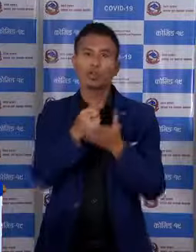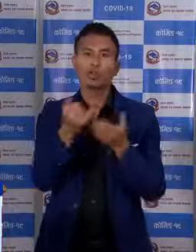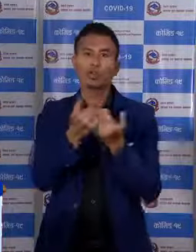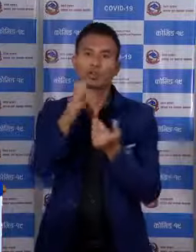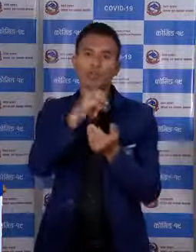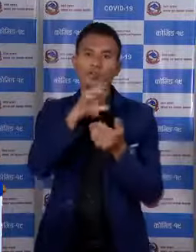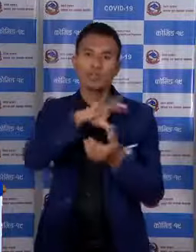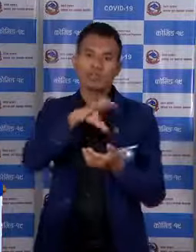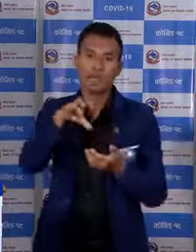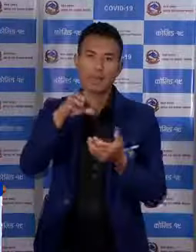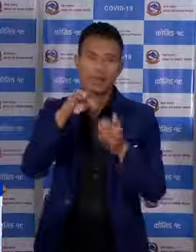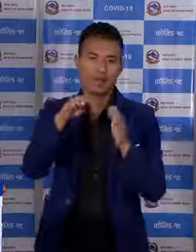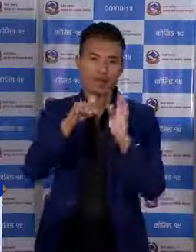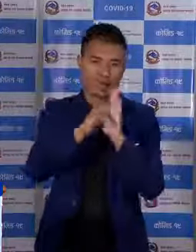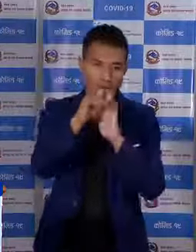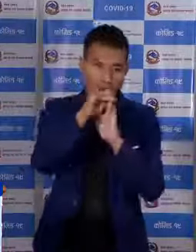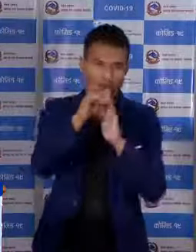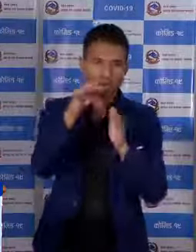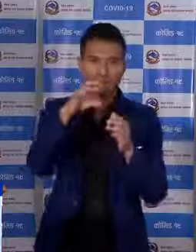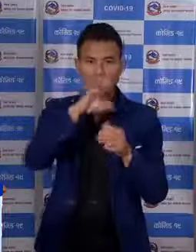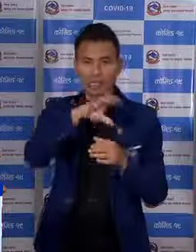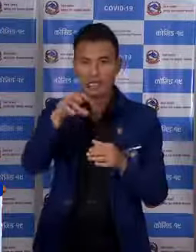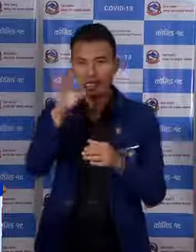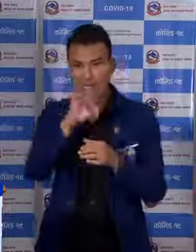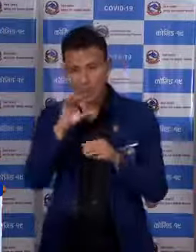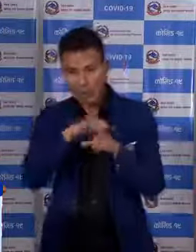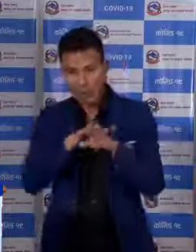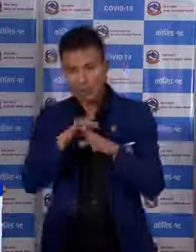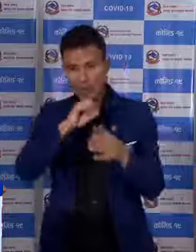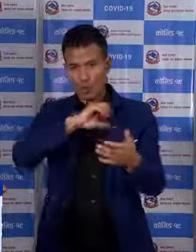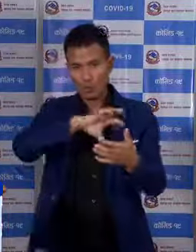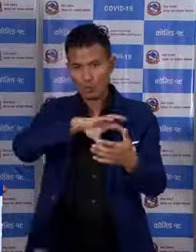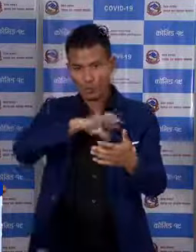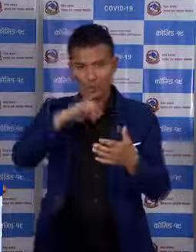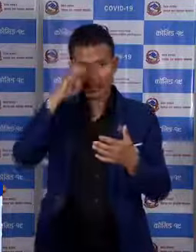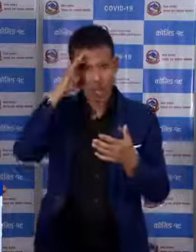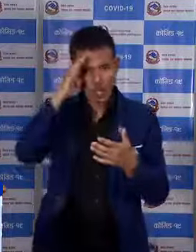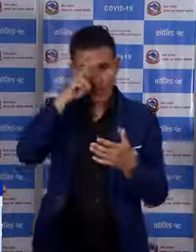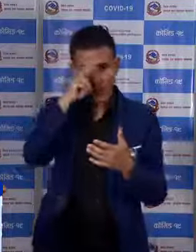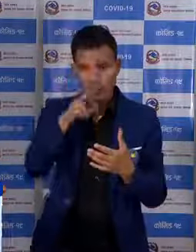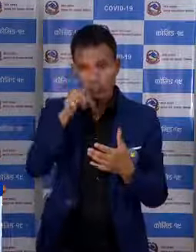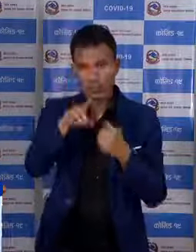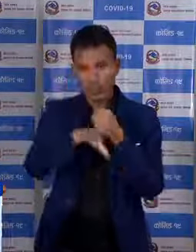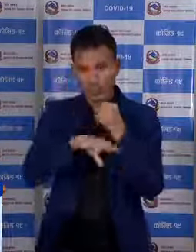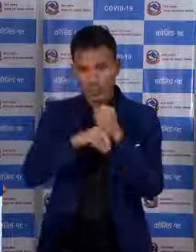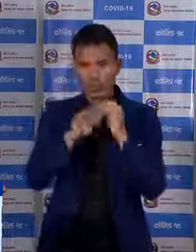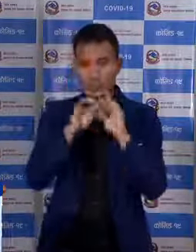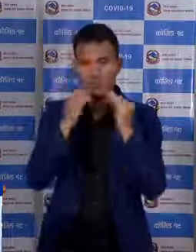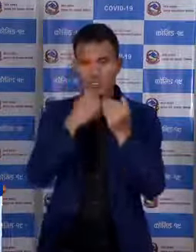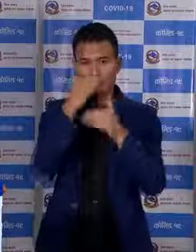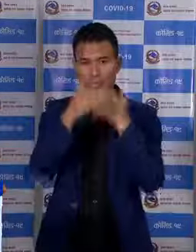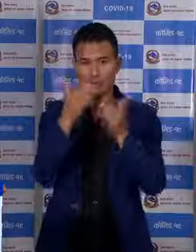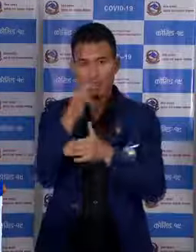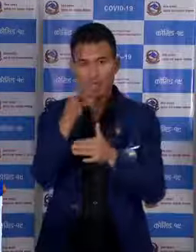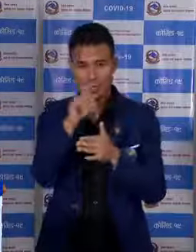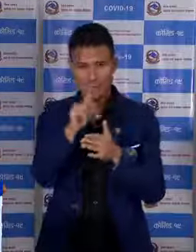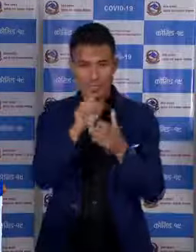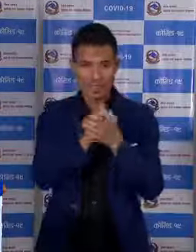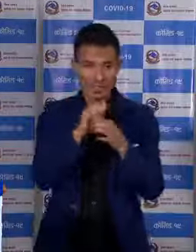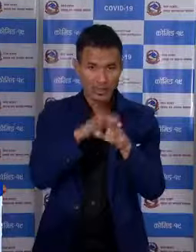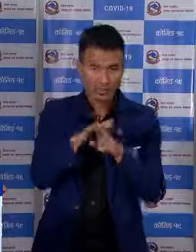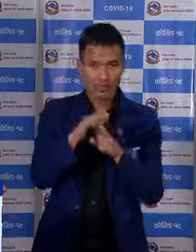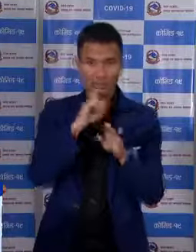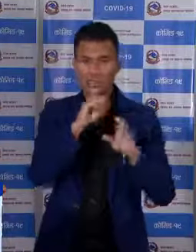सबई इस्थाने तह इस्थाने निकाय हरू र प्रदेश सरकार र त्याहा अंतरगत का सामाजीक विकास मंतरालाहका साथ यहरू